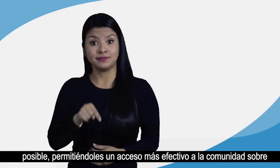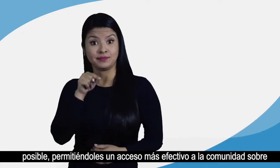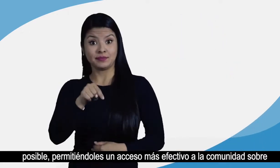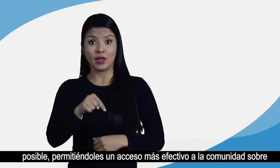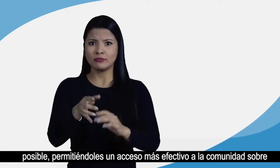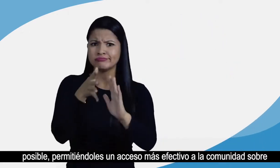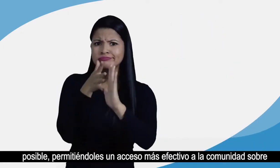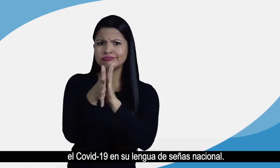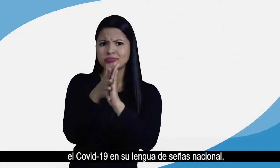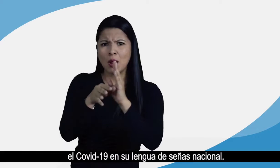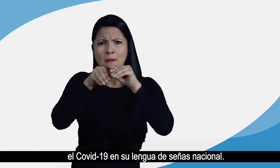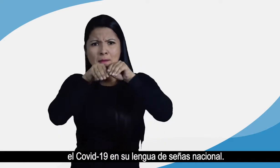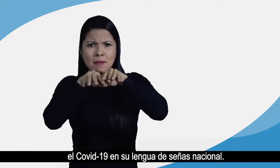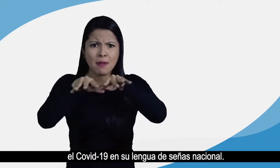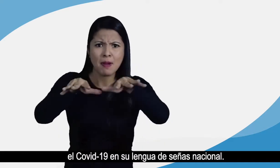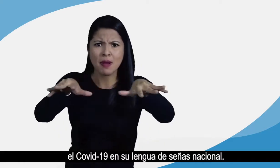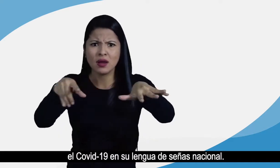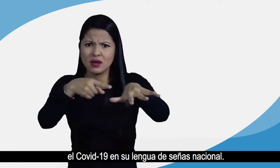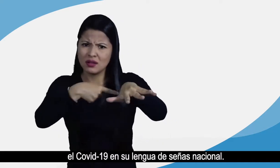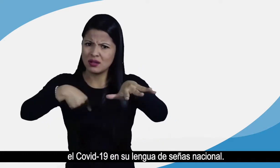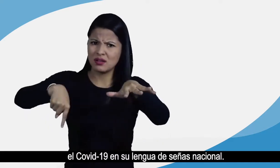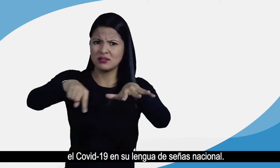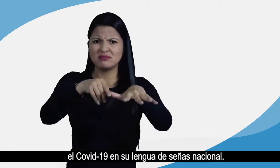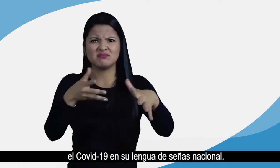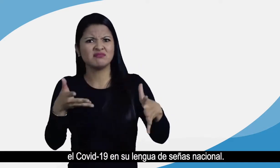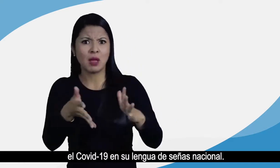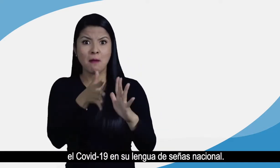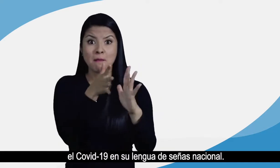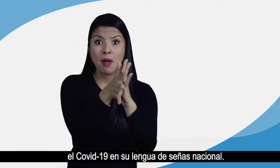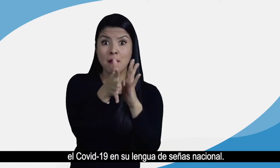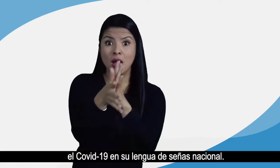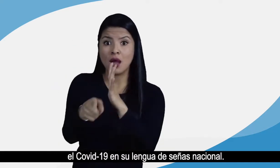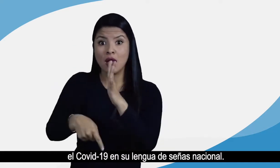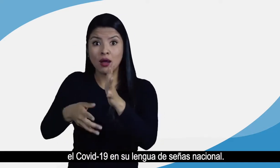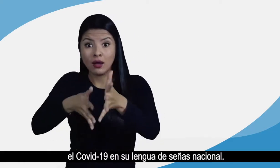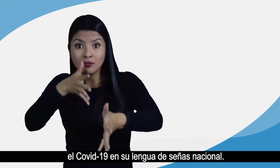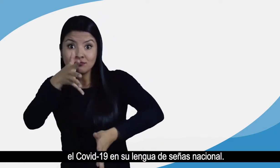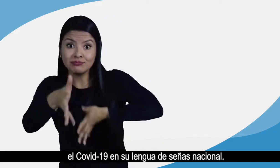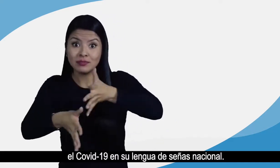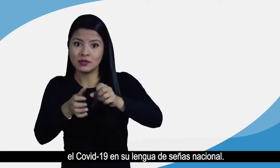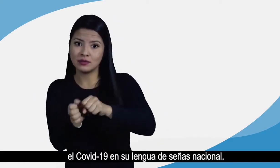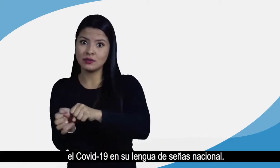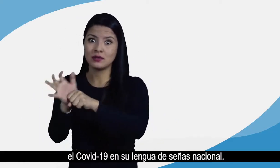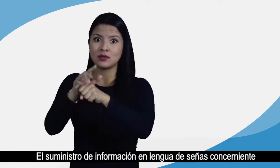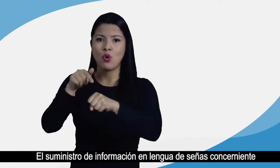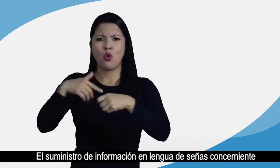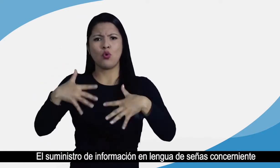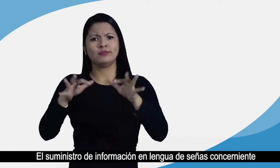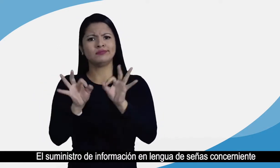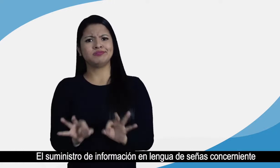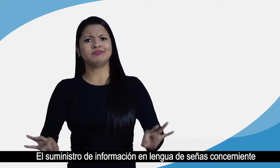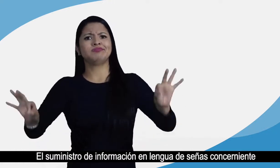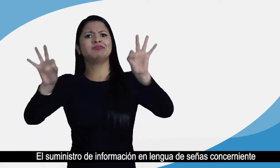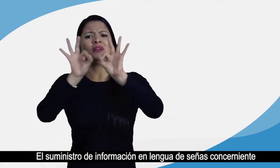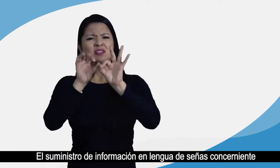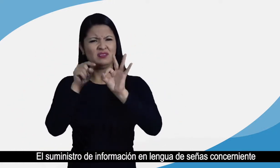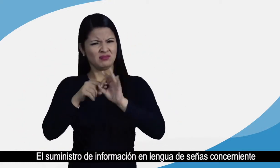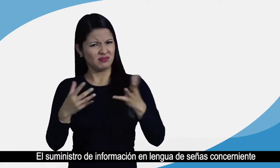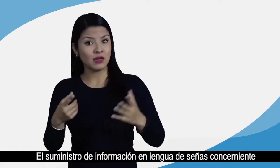la comunidad sobre el COVID-19 en su lengua de señas nacional. El suministro de información en